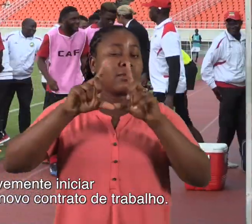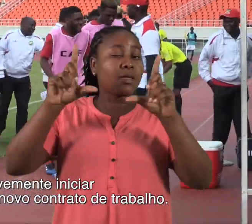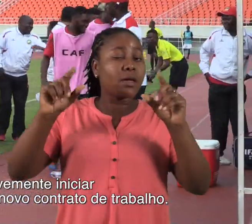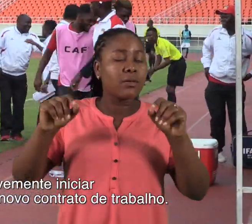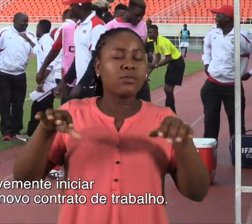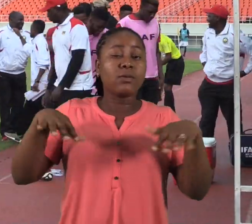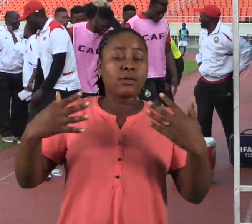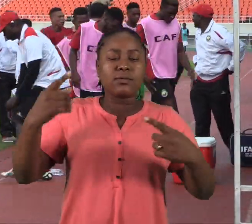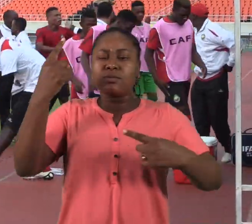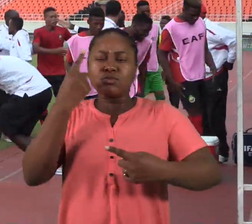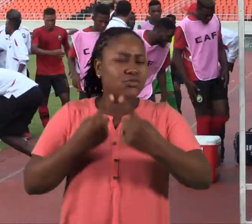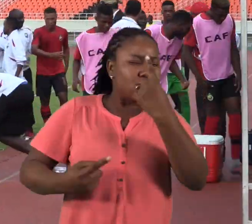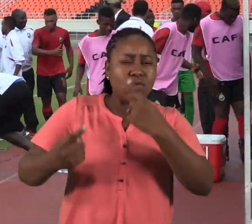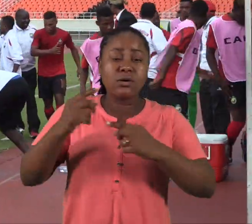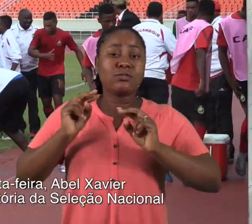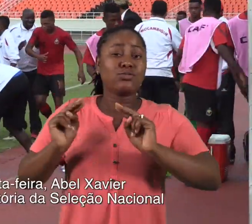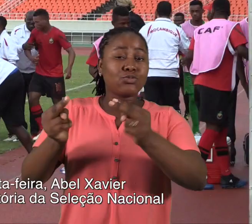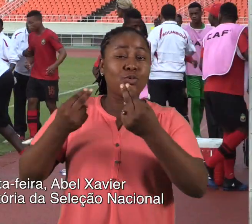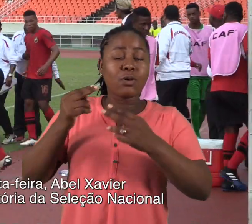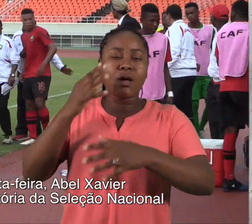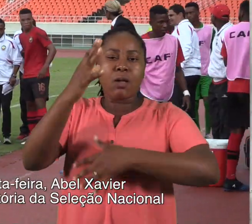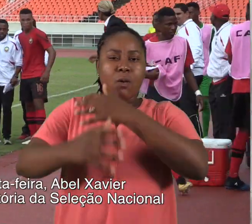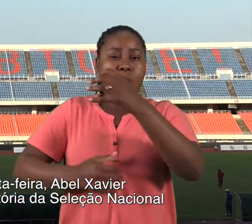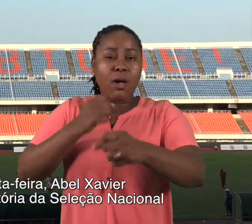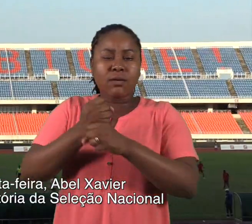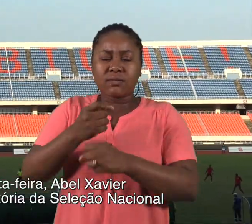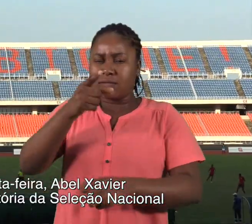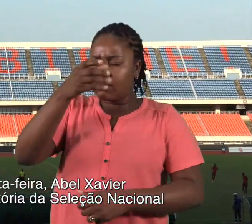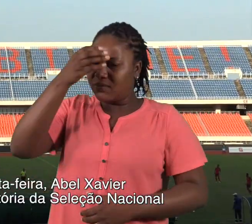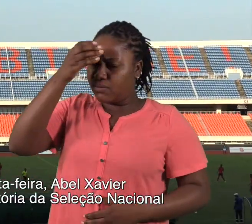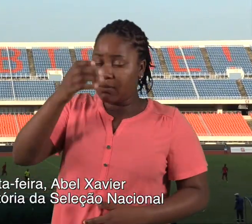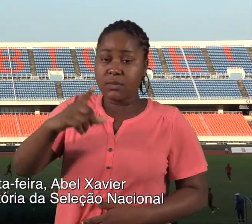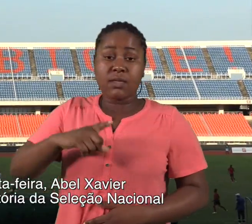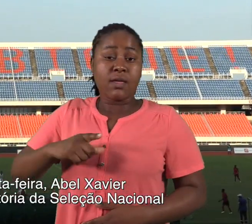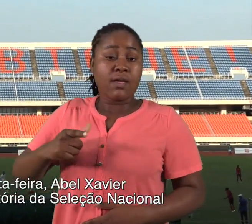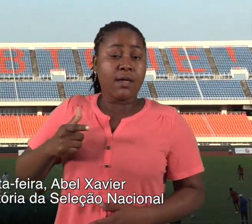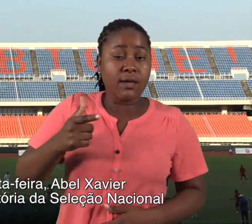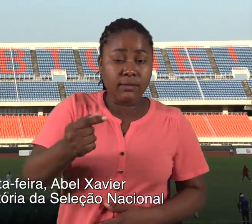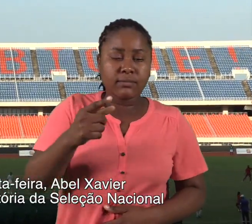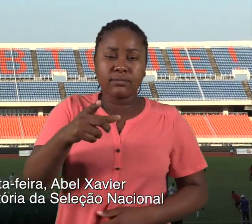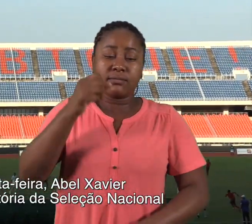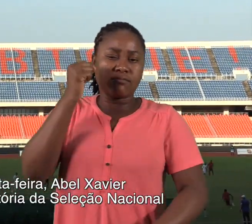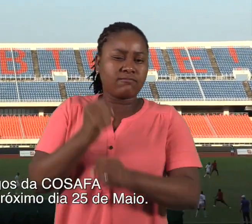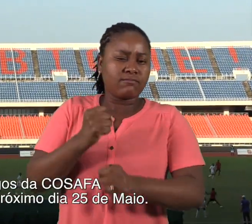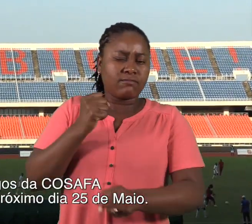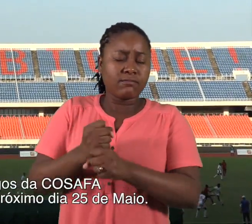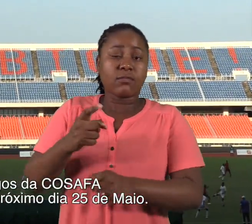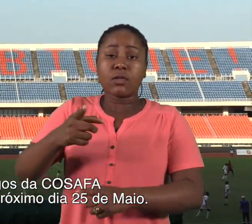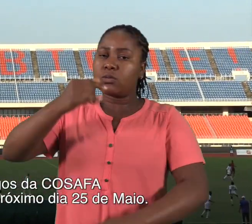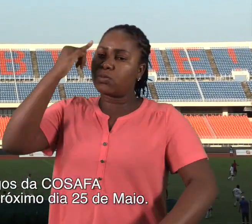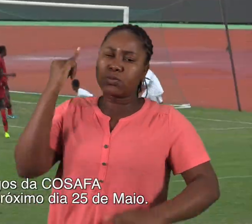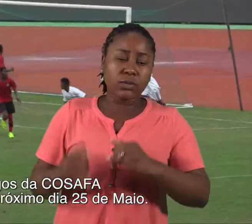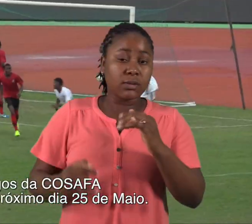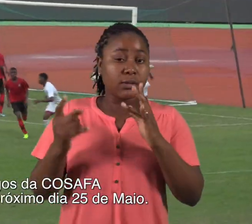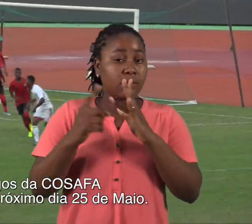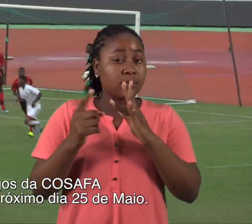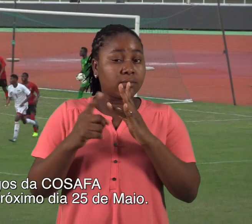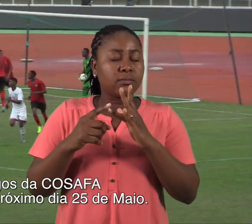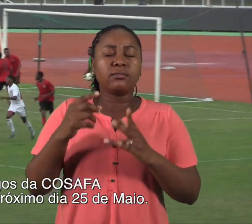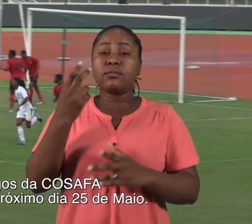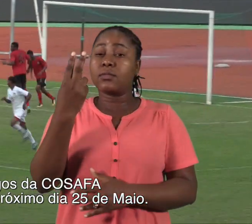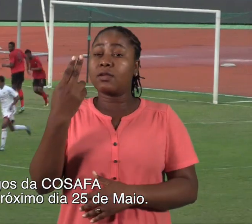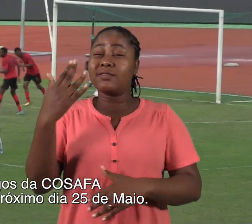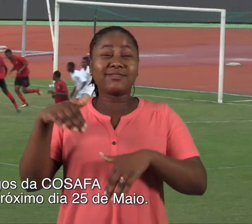contrato de trabalho. Na última quinta-feira, Abel Xavier anunciou a convocatória da Seleção Nacional para os Jogos da